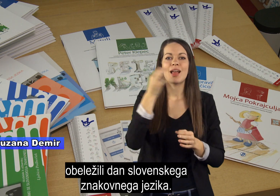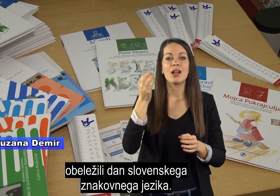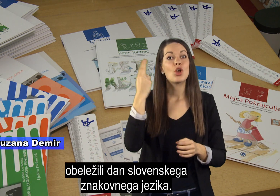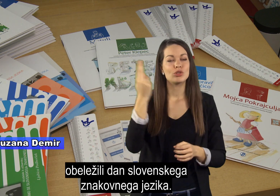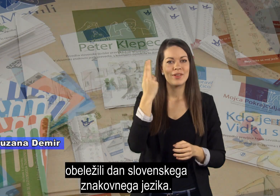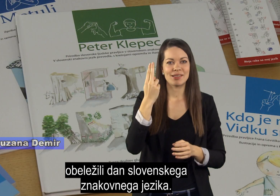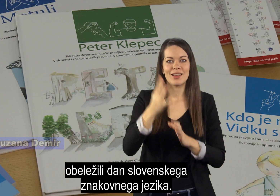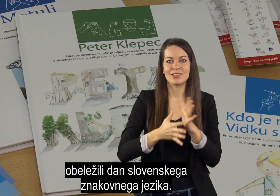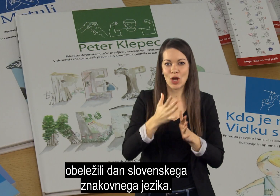znakovnega jezika.